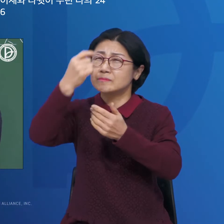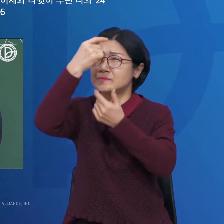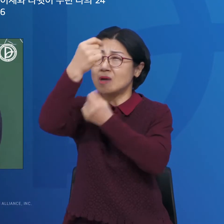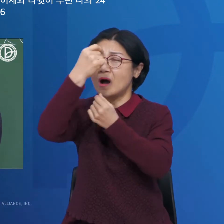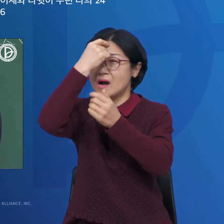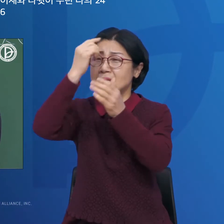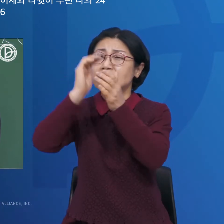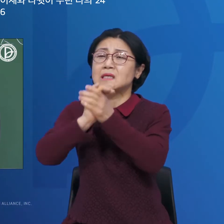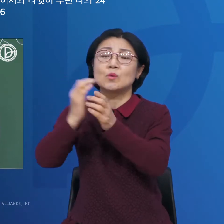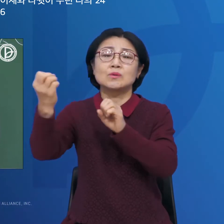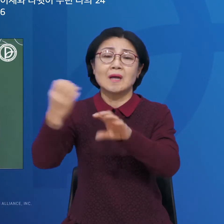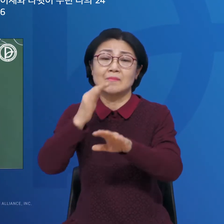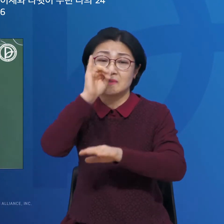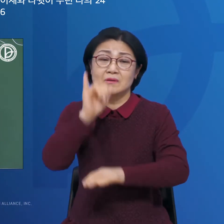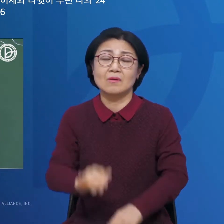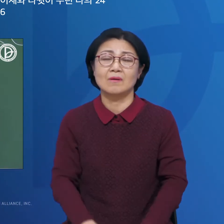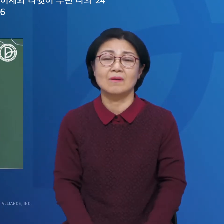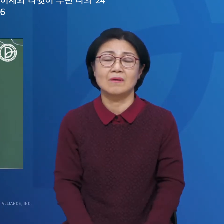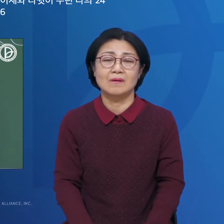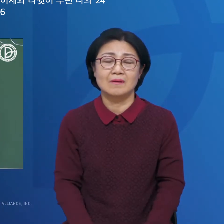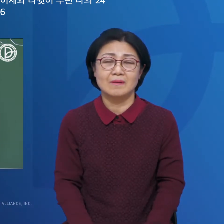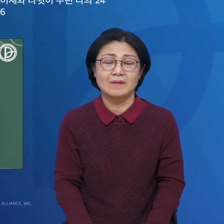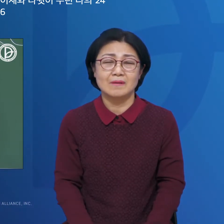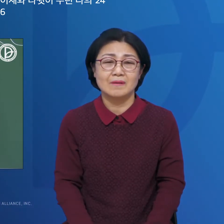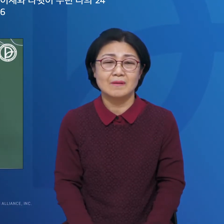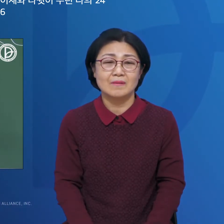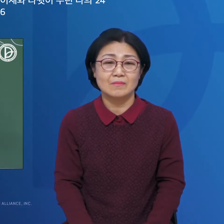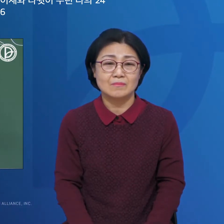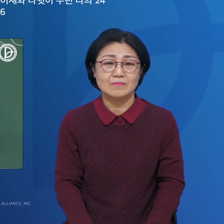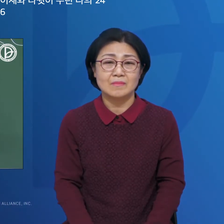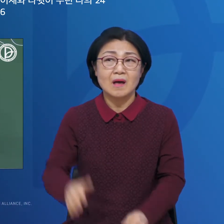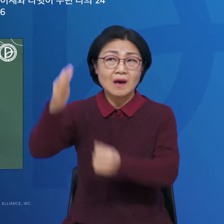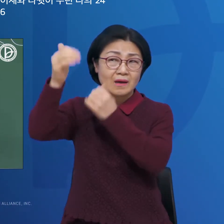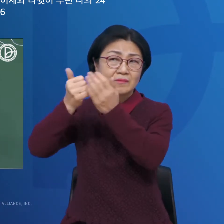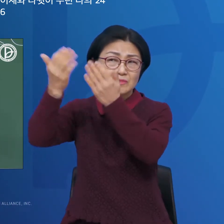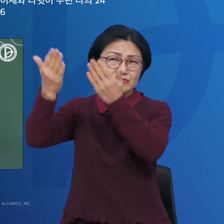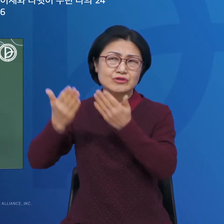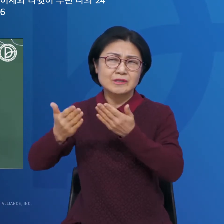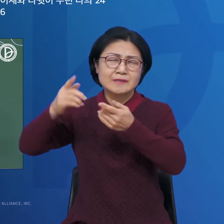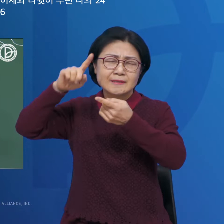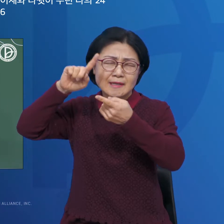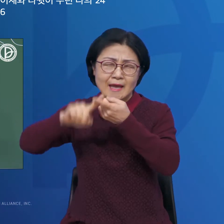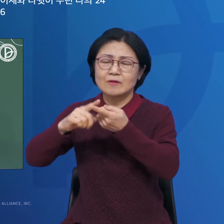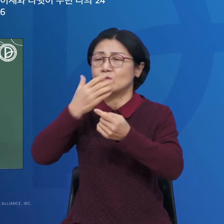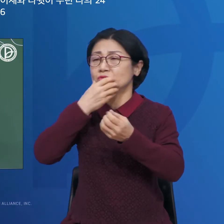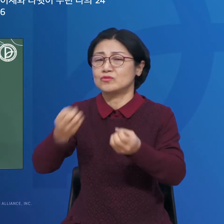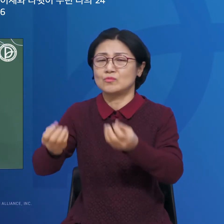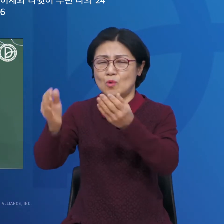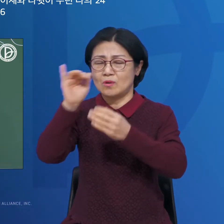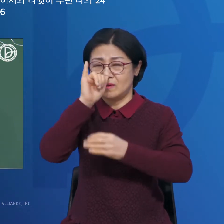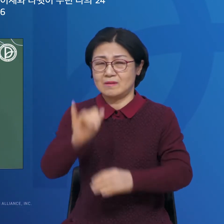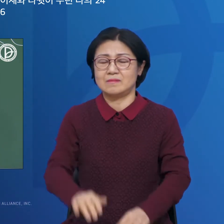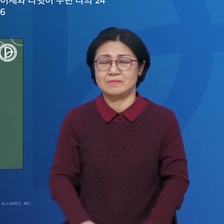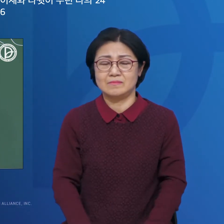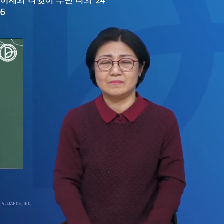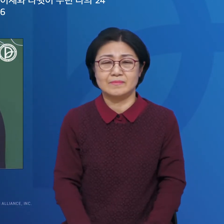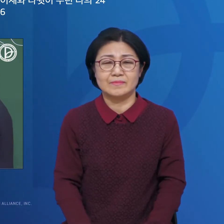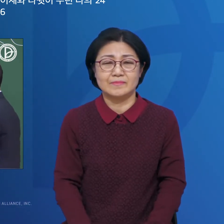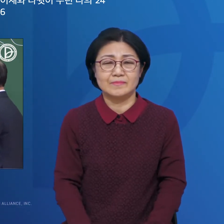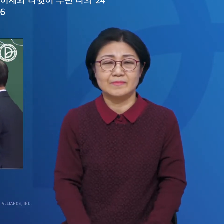things. 결국은 어느 것대로 되겠습니까? Then what's going to happen 이것대로 accordingly? 되는 거예요. It's going to be everything's going to take place according to the 결국은. answers. In the